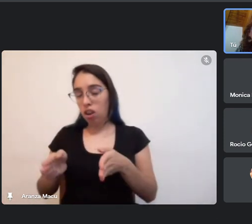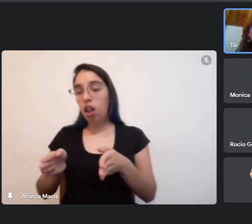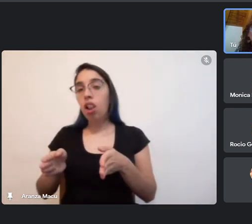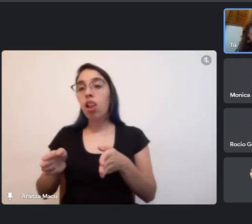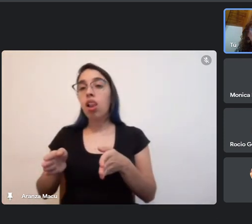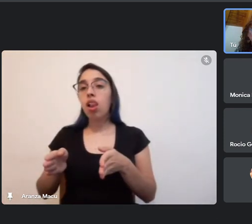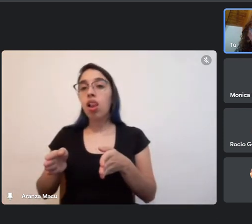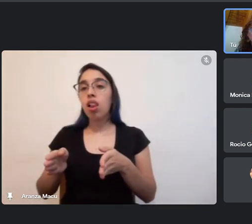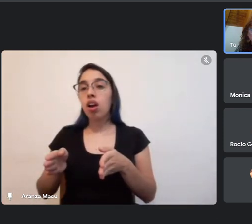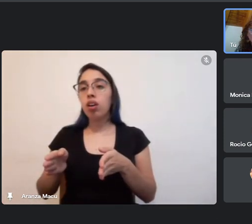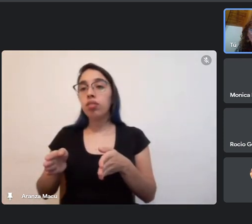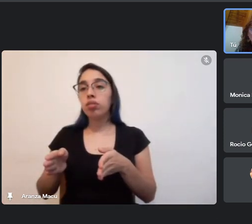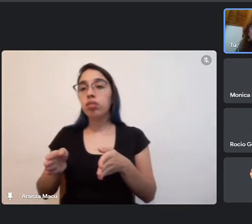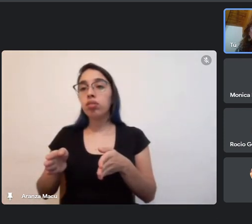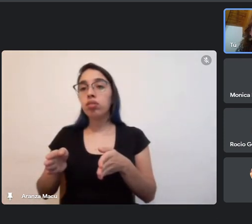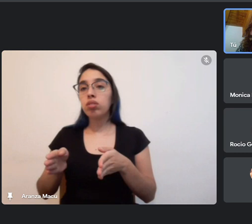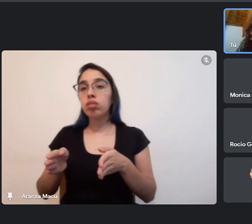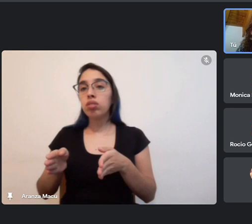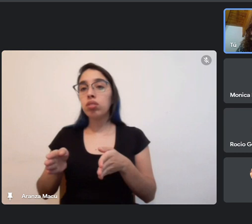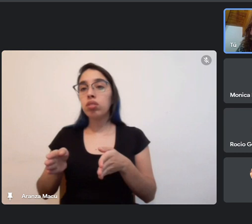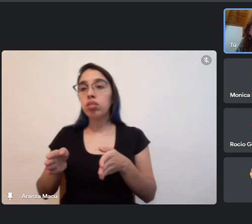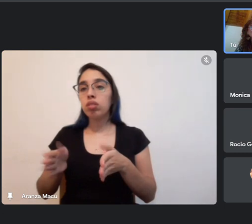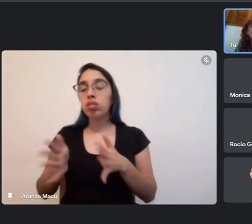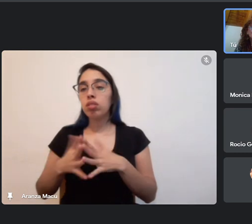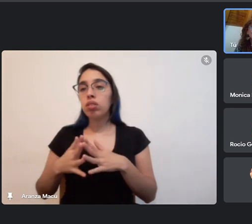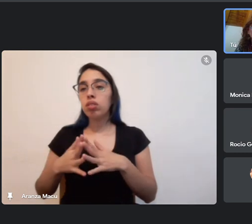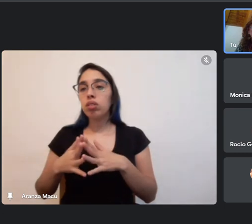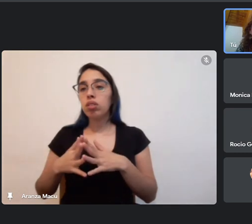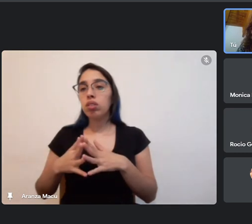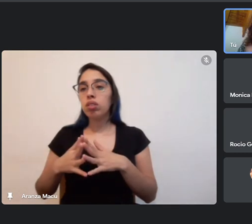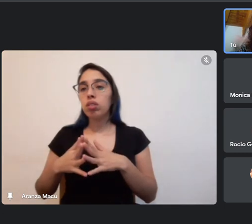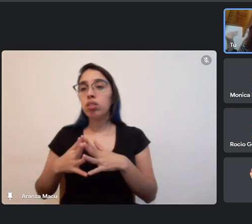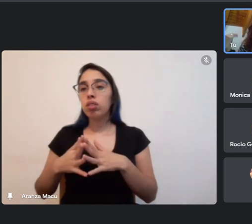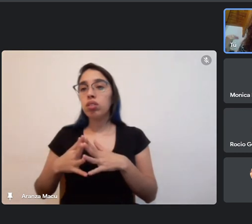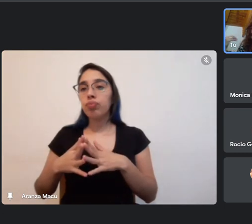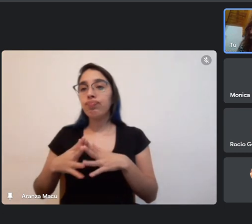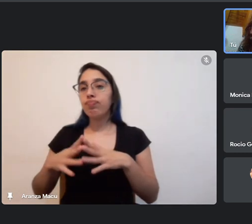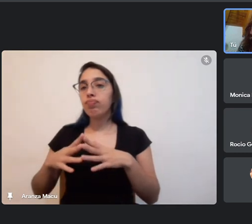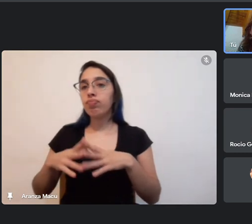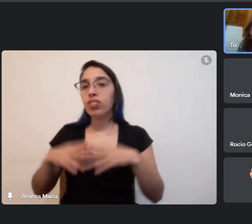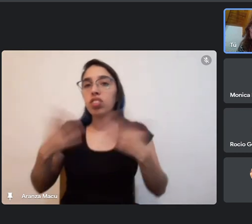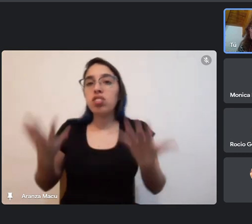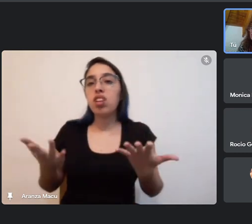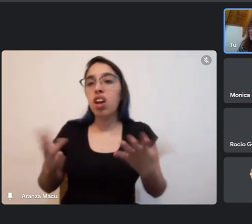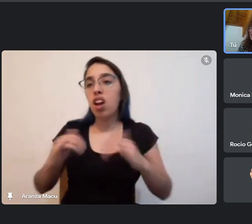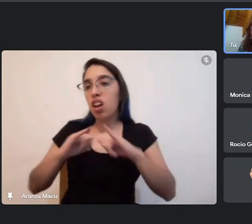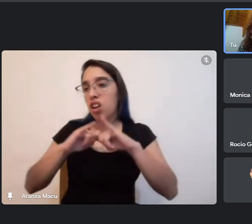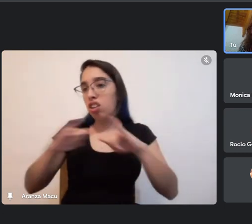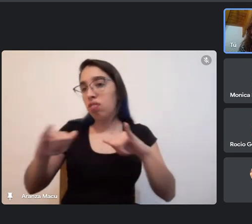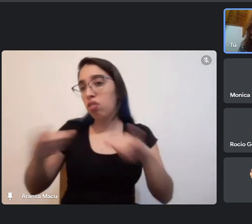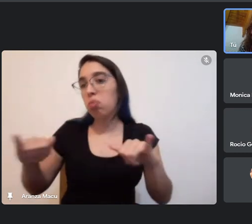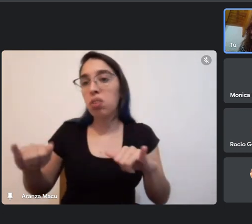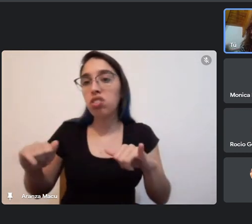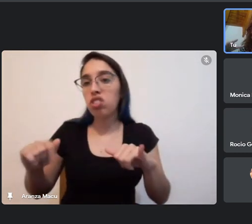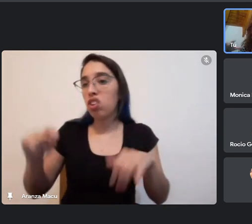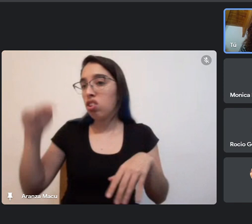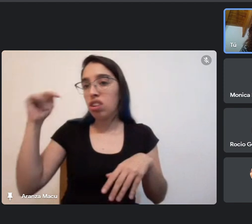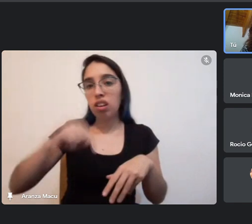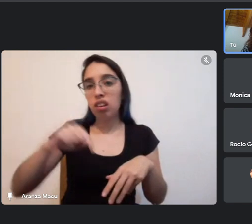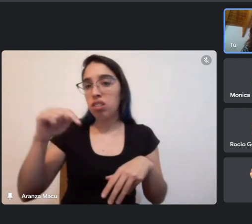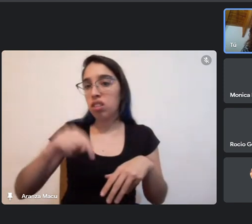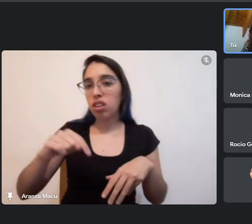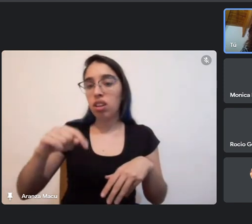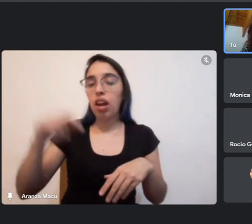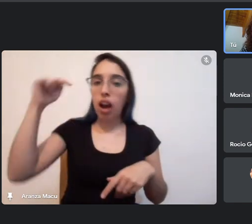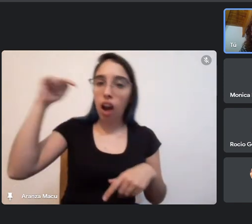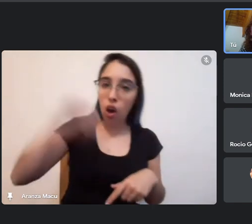después alguna otra cosa. Nosotros no nos llegó otra información, simplemente nos llegó que esta mesa se suspendían las